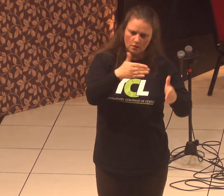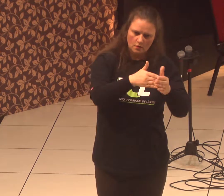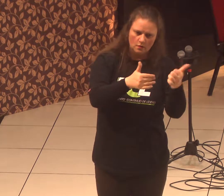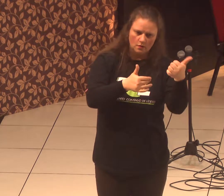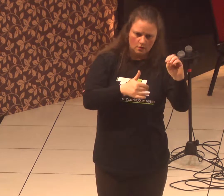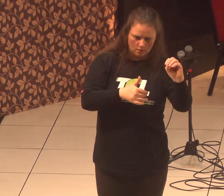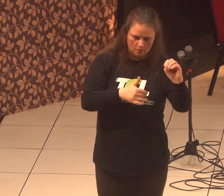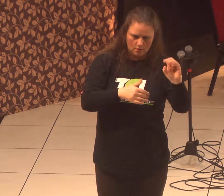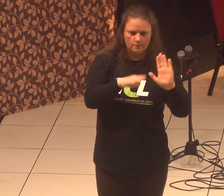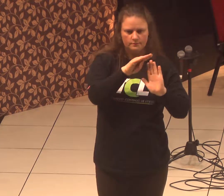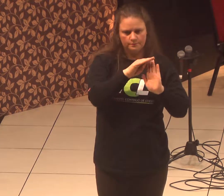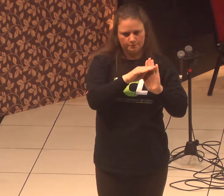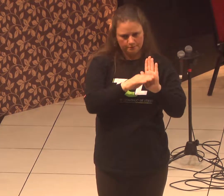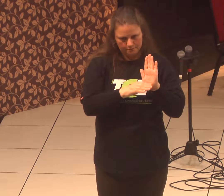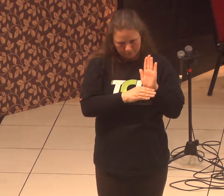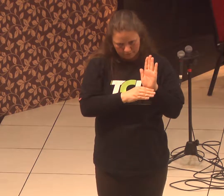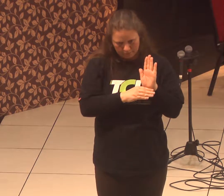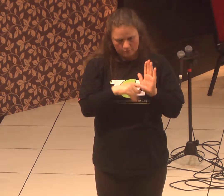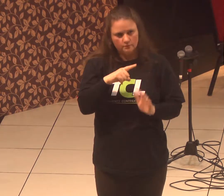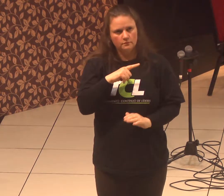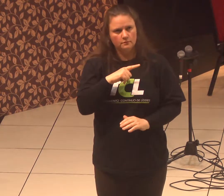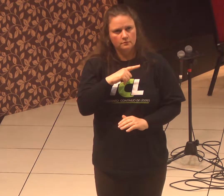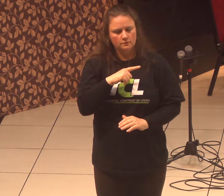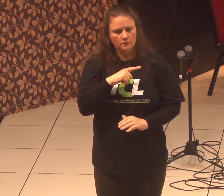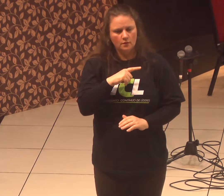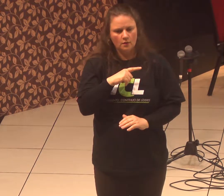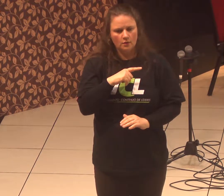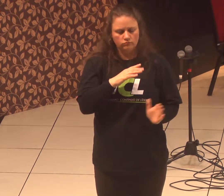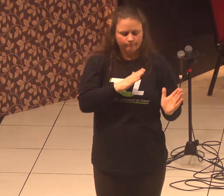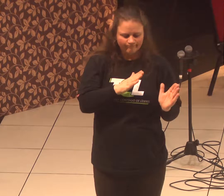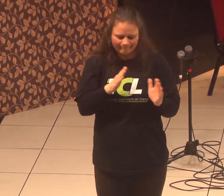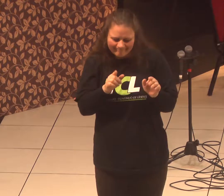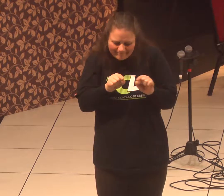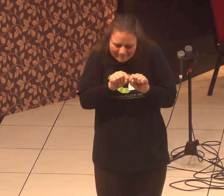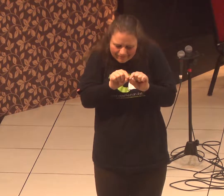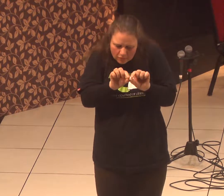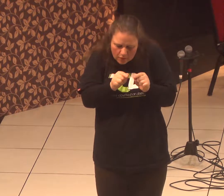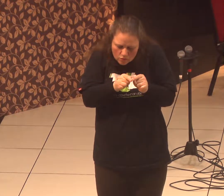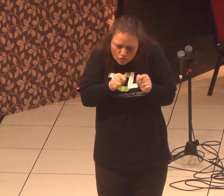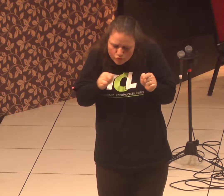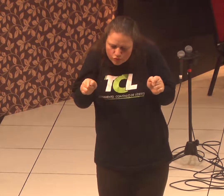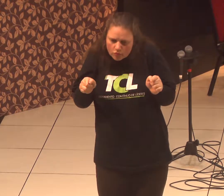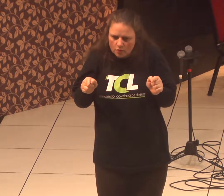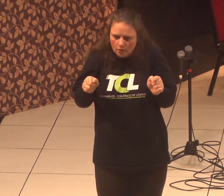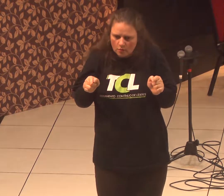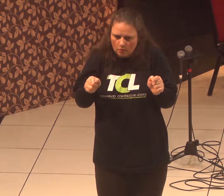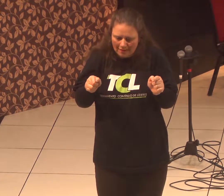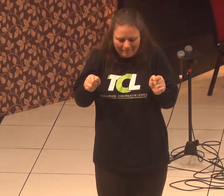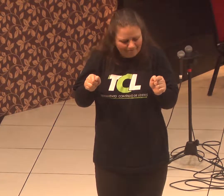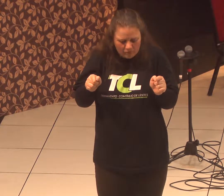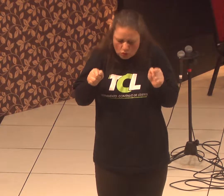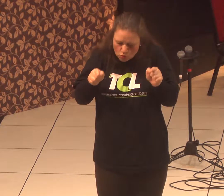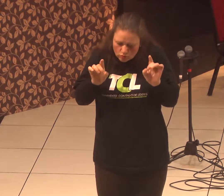roteiro, como a gente tem esse espaço limitado no roteiro, tá? Então não deu para colocar todos os versículos, a gente